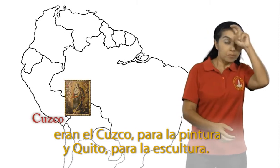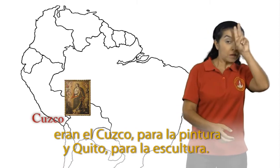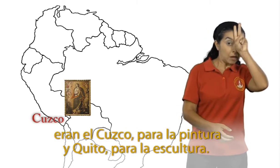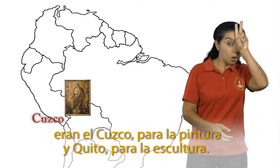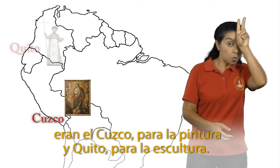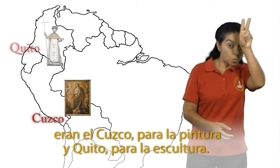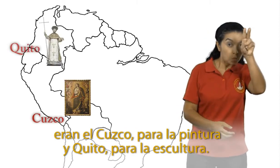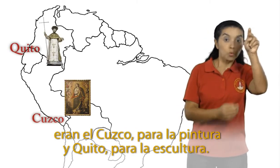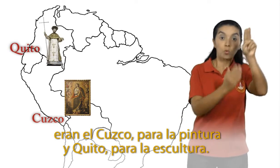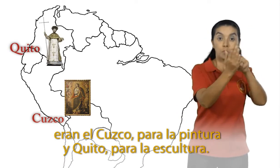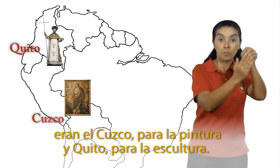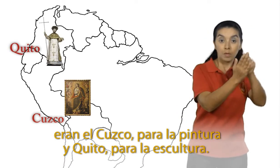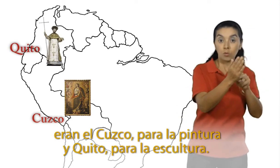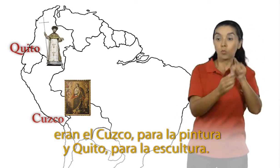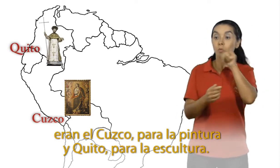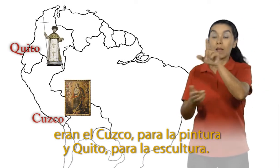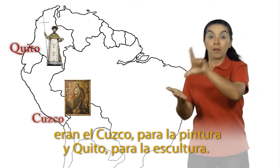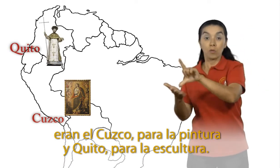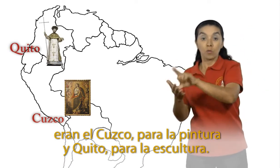y Quito para la escultura.